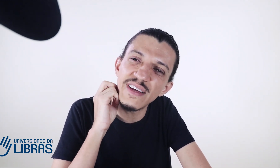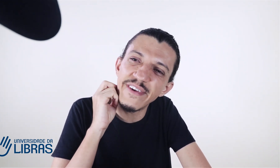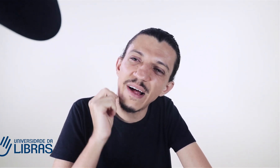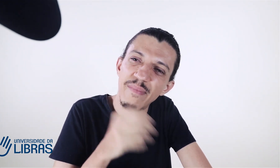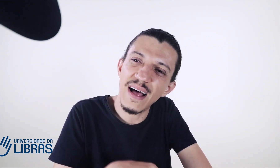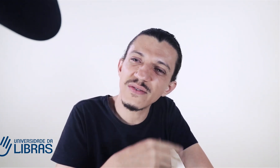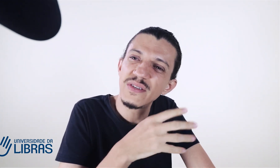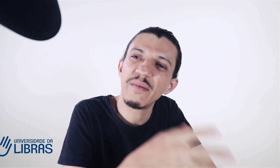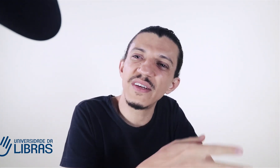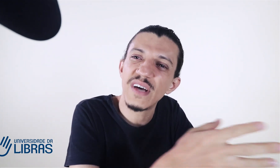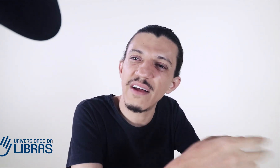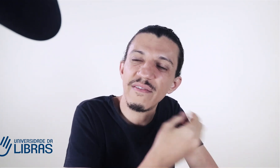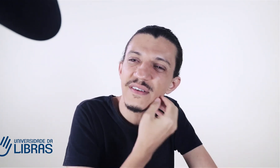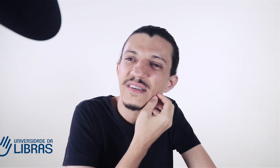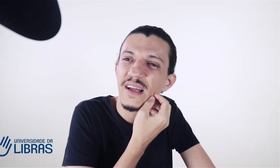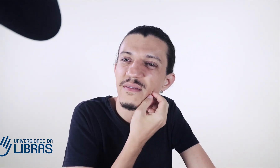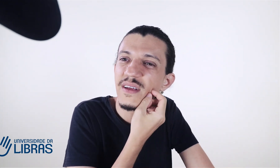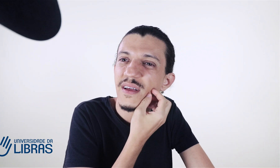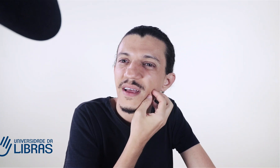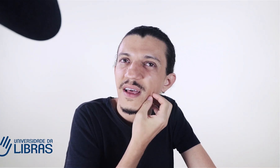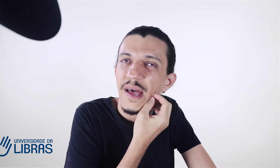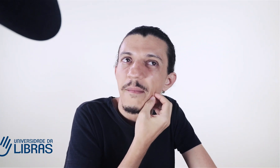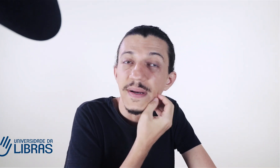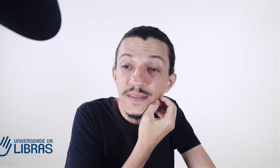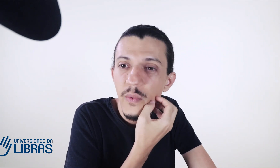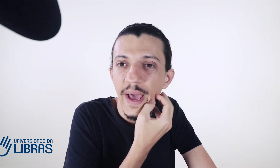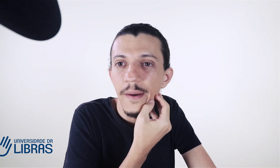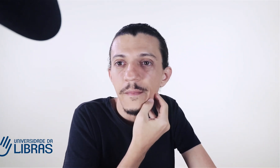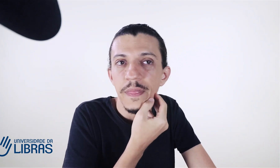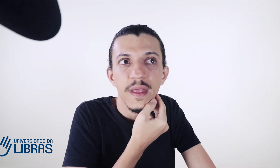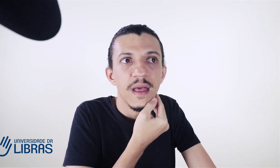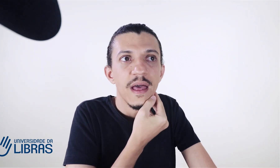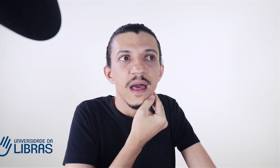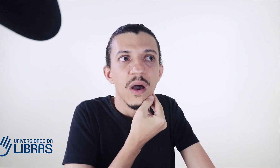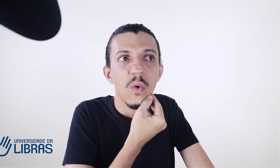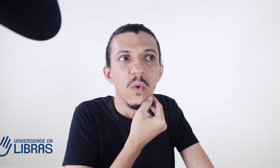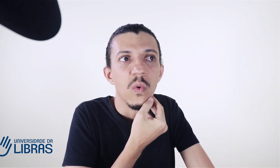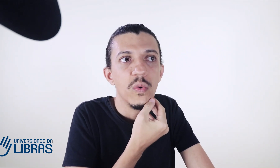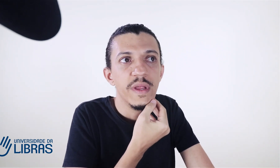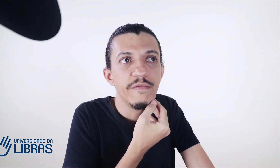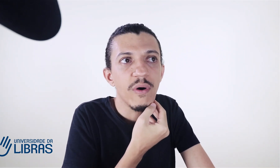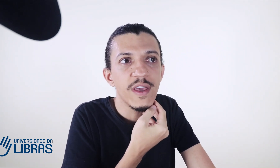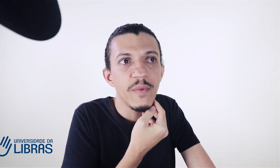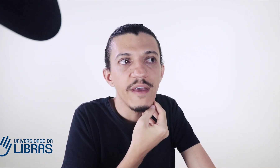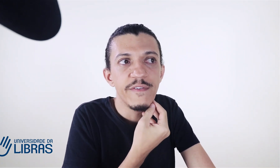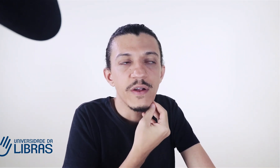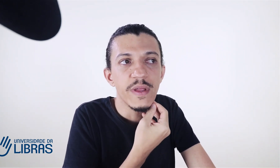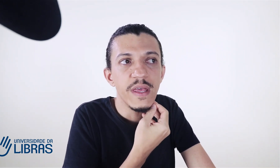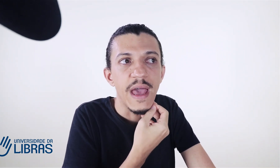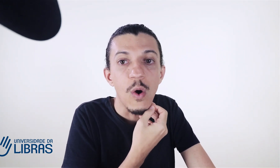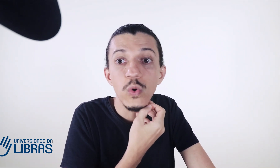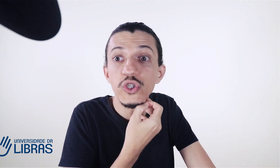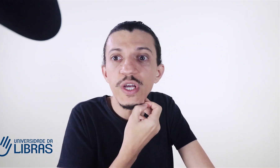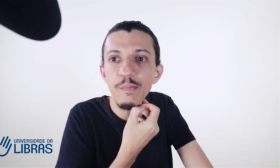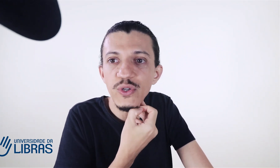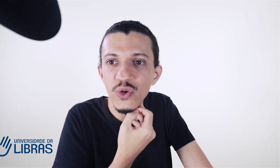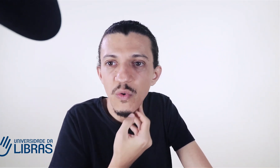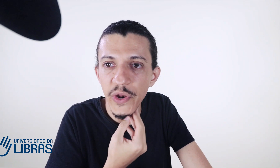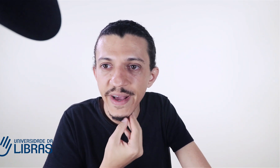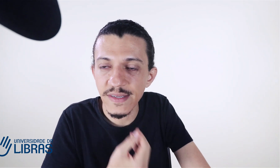referindo a básico, intermediário e avançado, né? Mas não é. O nível a que eu me refiro aqui é o tipo de comunicação